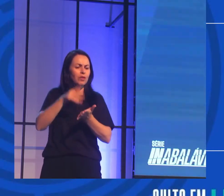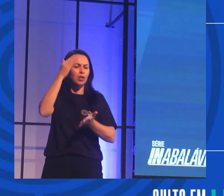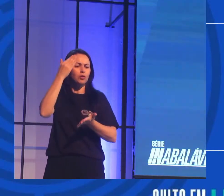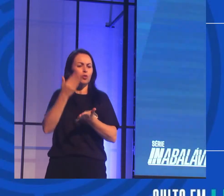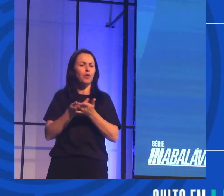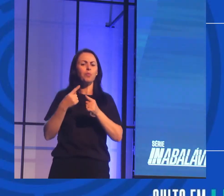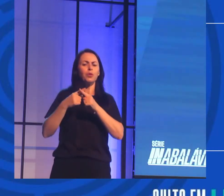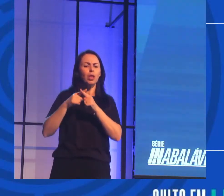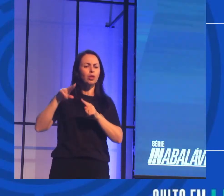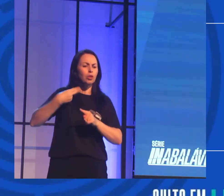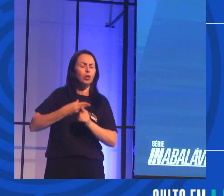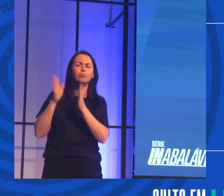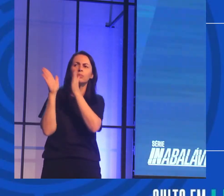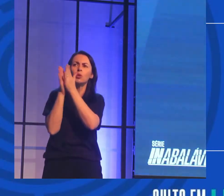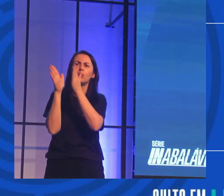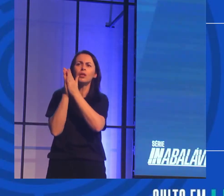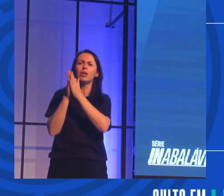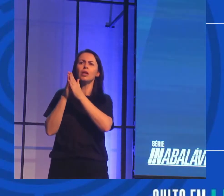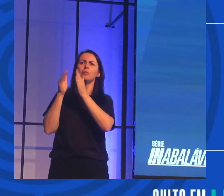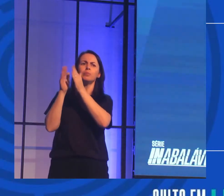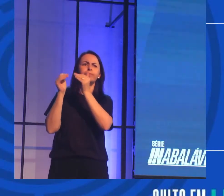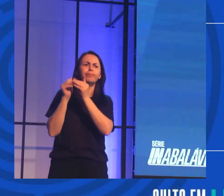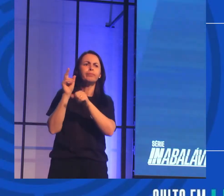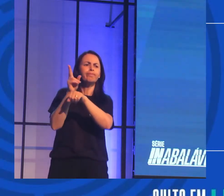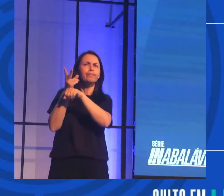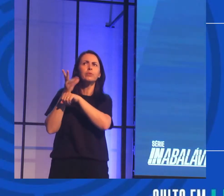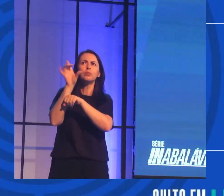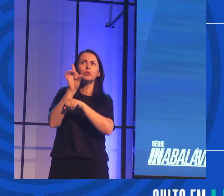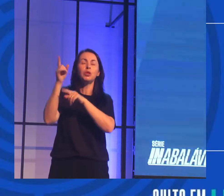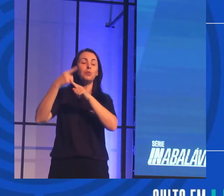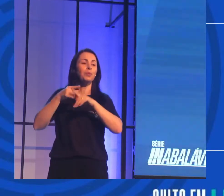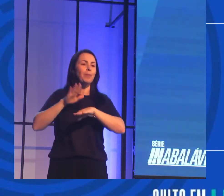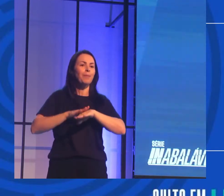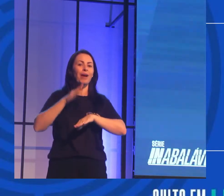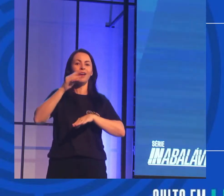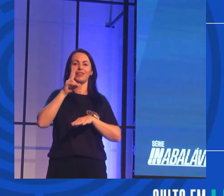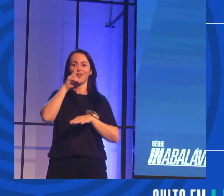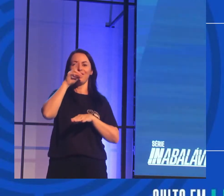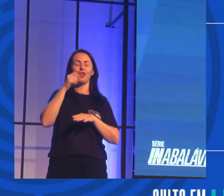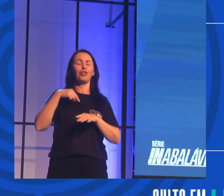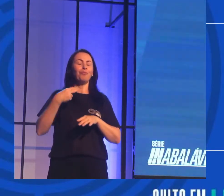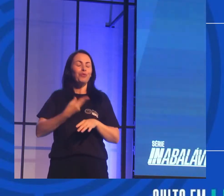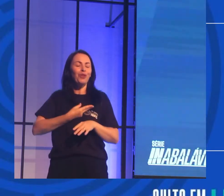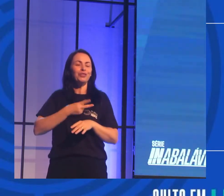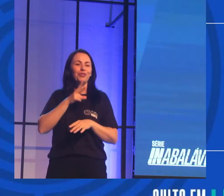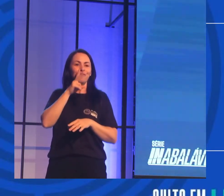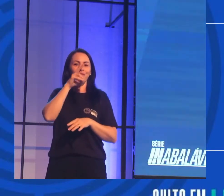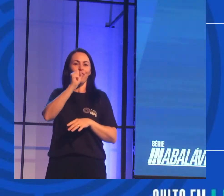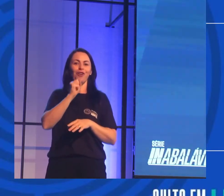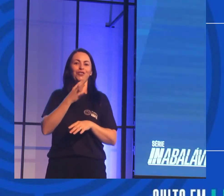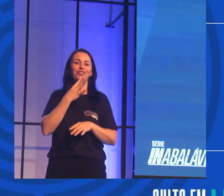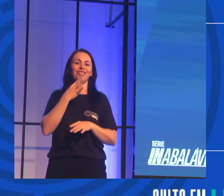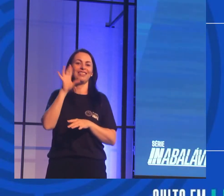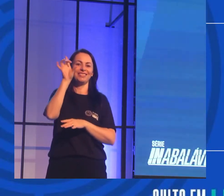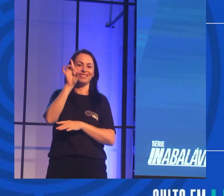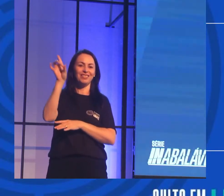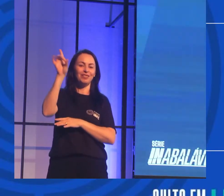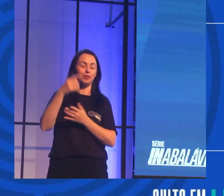e o buscamos, conhecemos ele mais. Gente, nós como gaúchos temos os 2 pés atrás sempre, somos desconfiados.